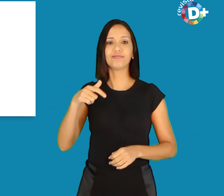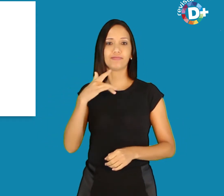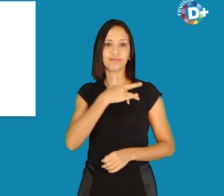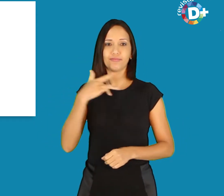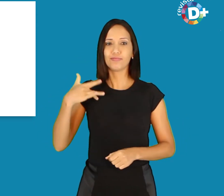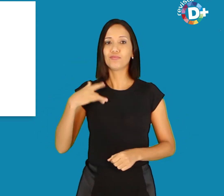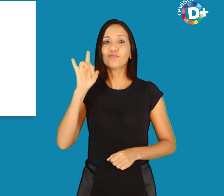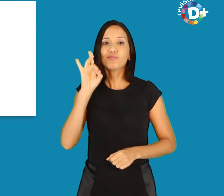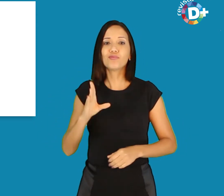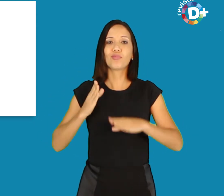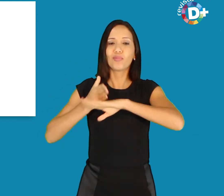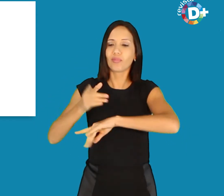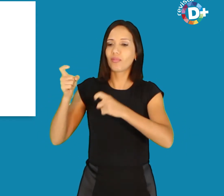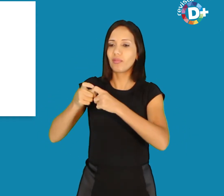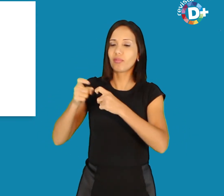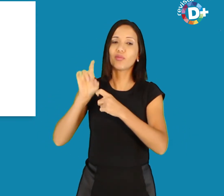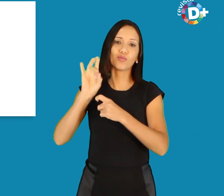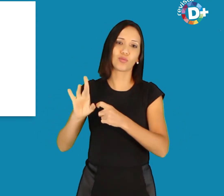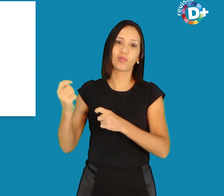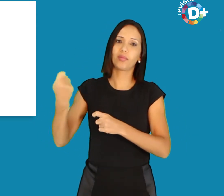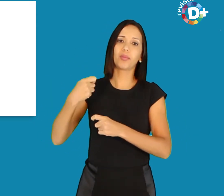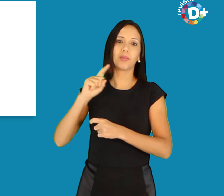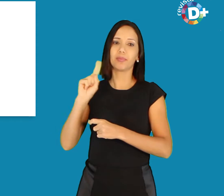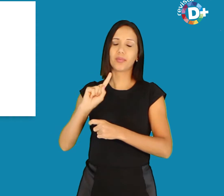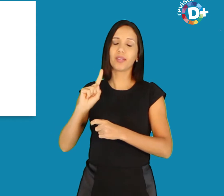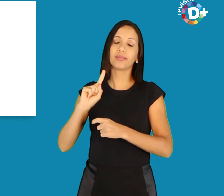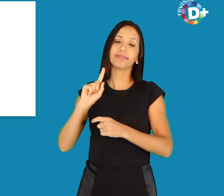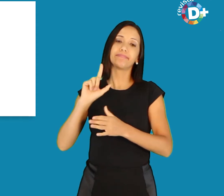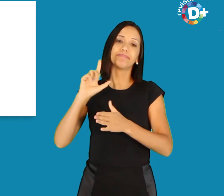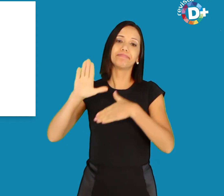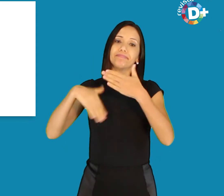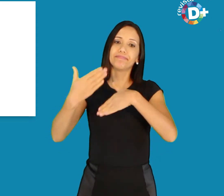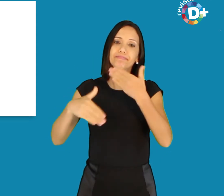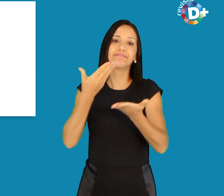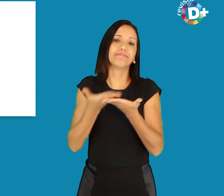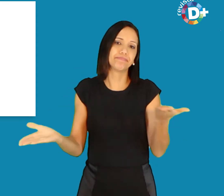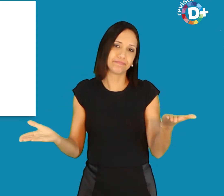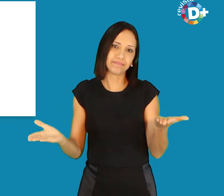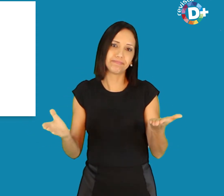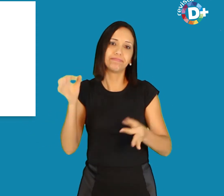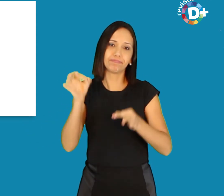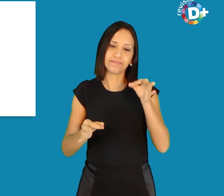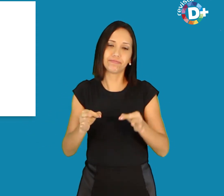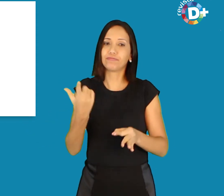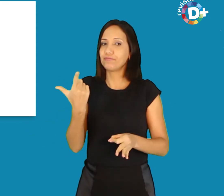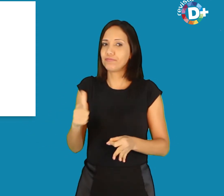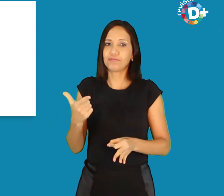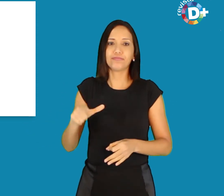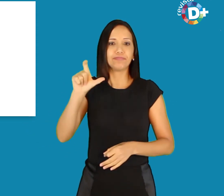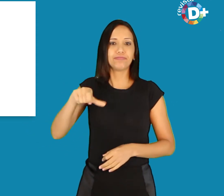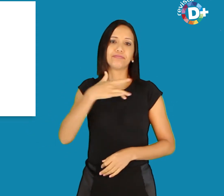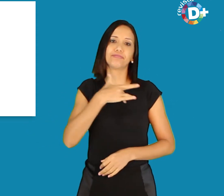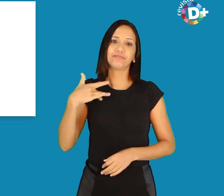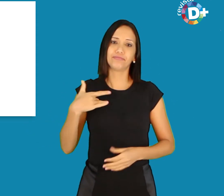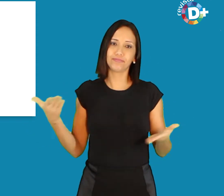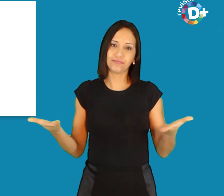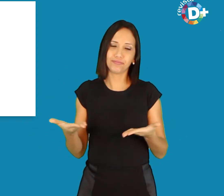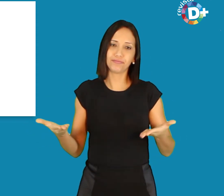bancasse não apenas consultas porém perdeu e hoje não tem mais o plano de saúde